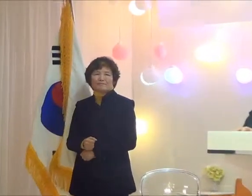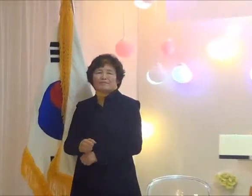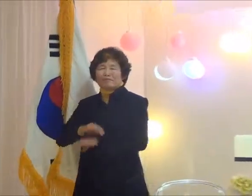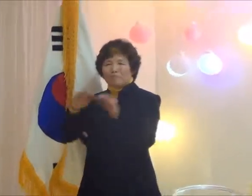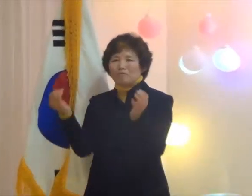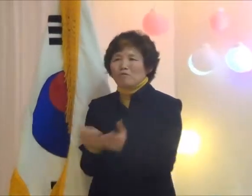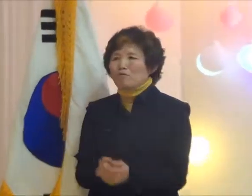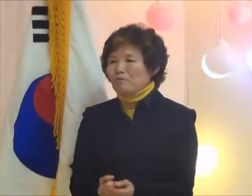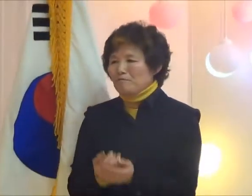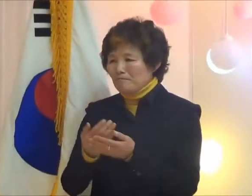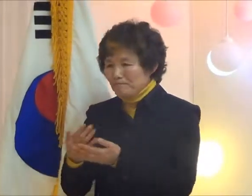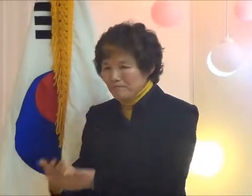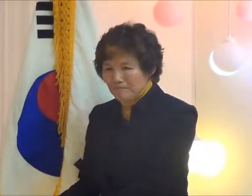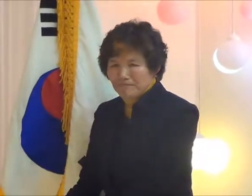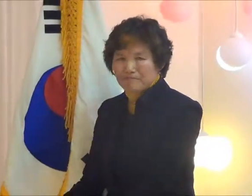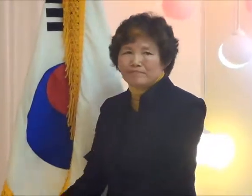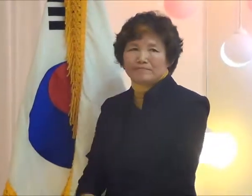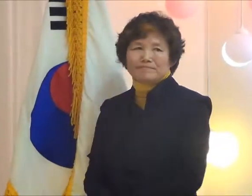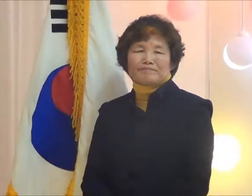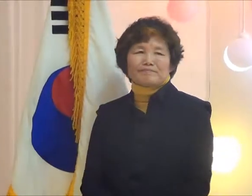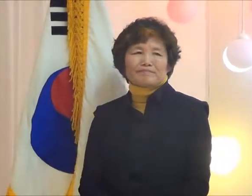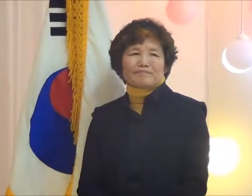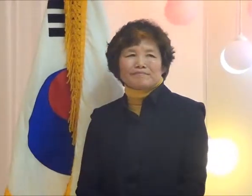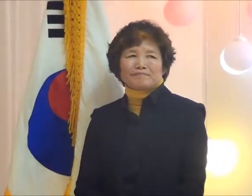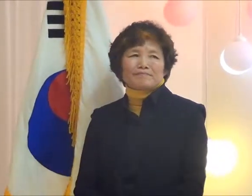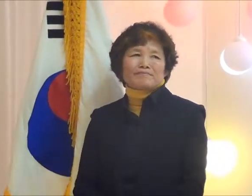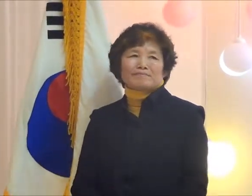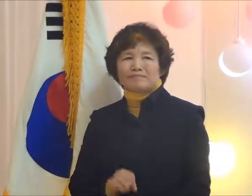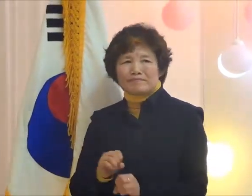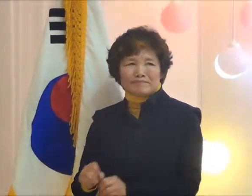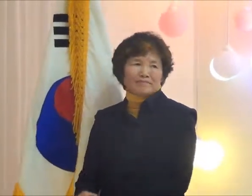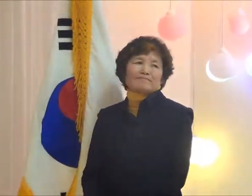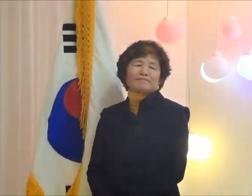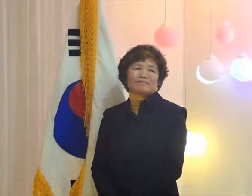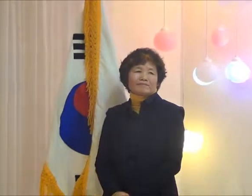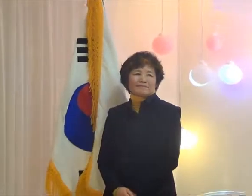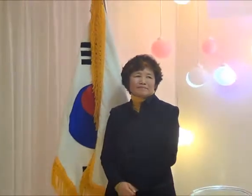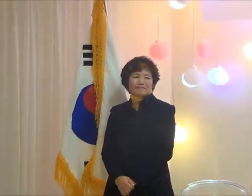내려놨습니다. 솔직히 하는 걸 내려놨습니다.